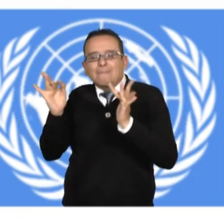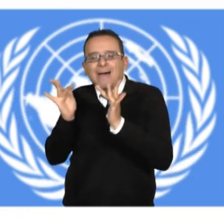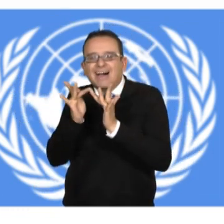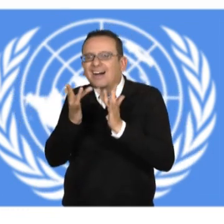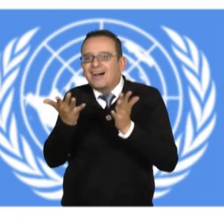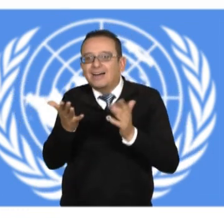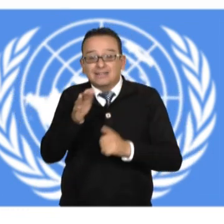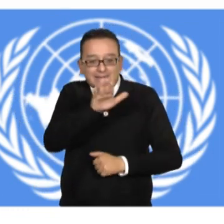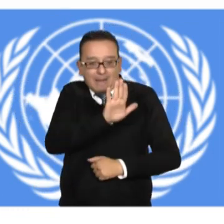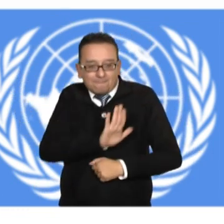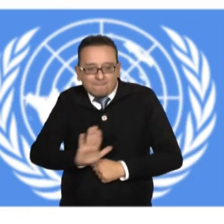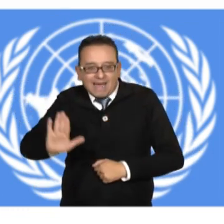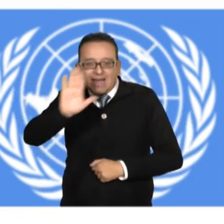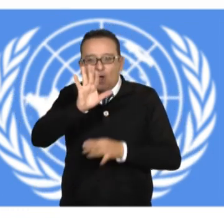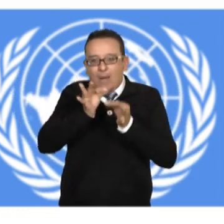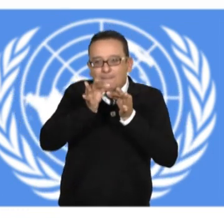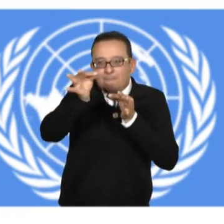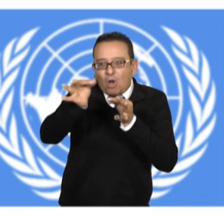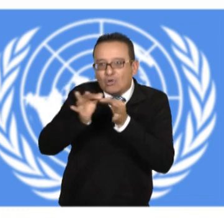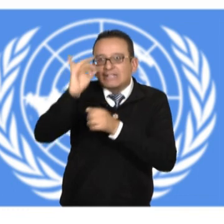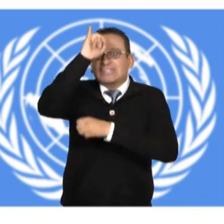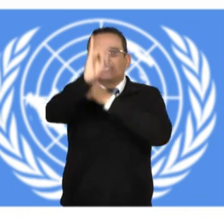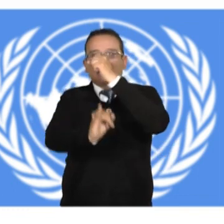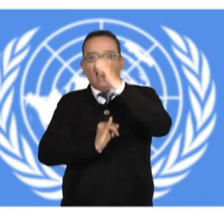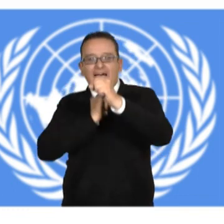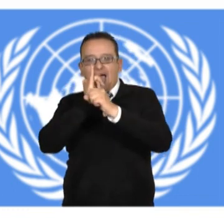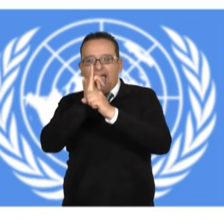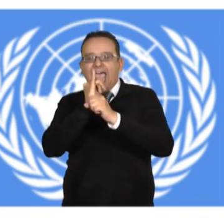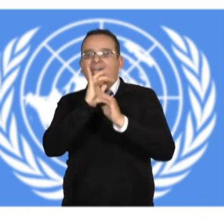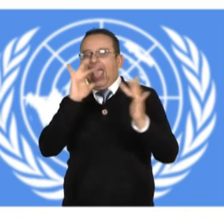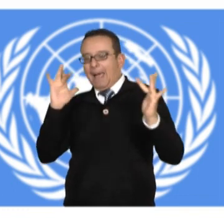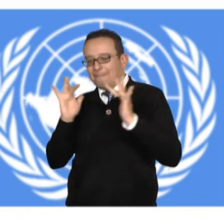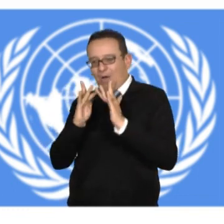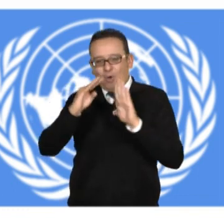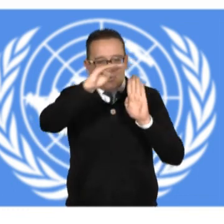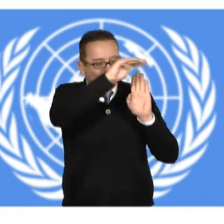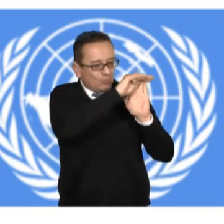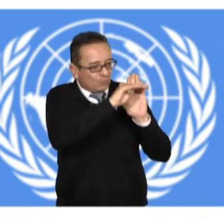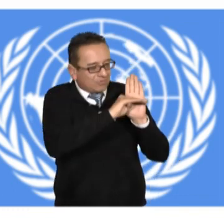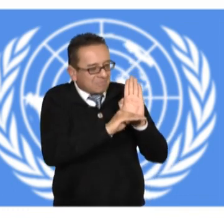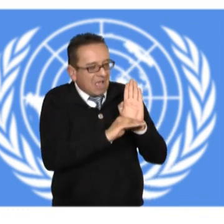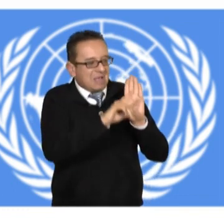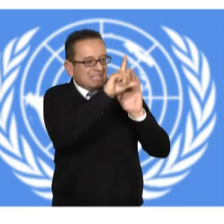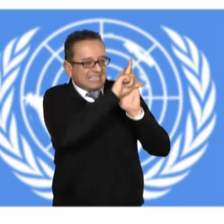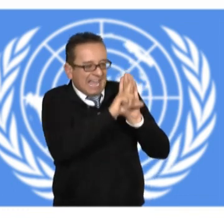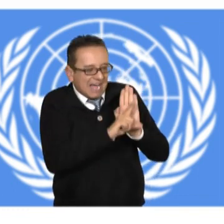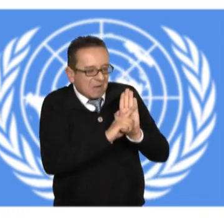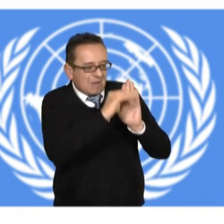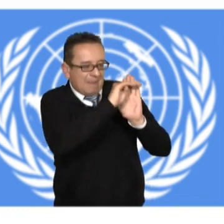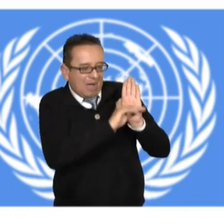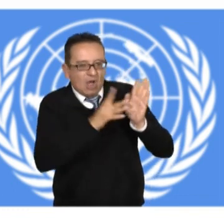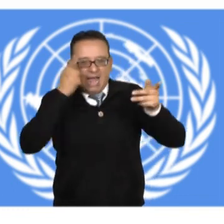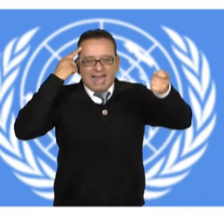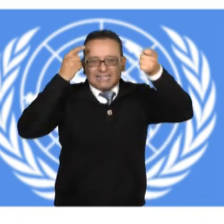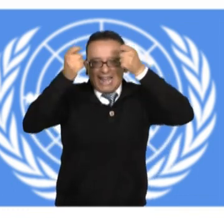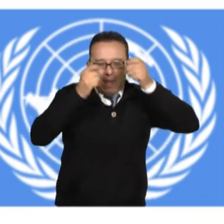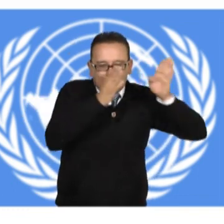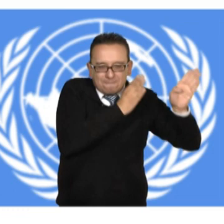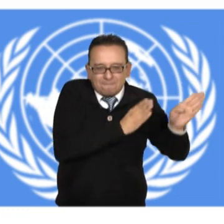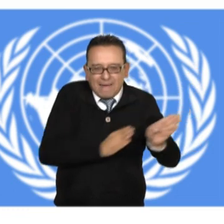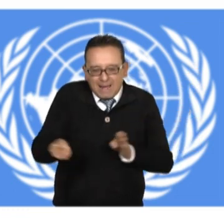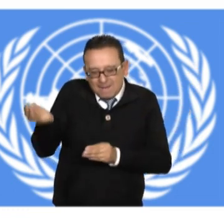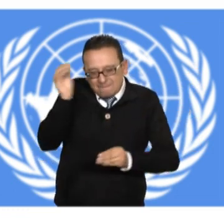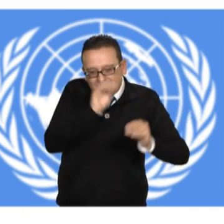como factor en la promoción, la formulación y la evaluación de normas, planes, programas y medidas a